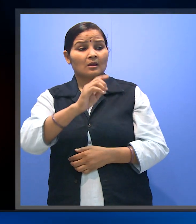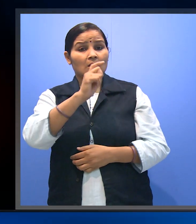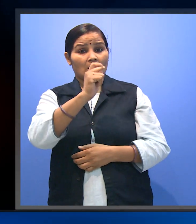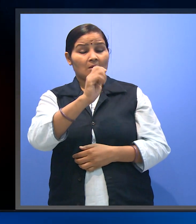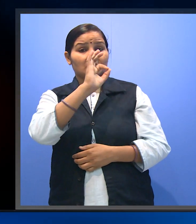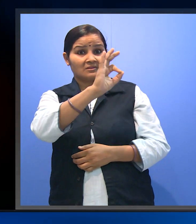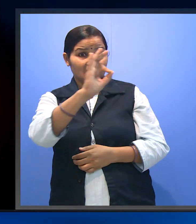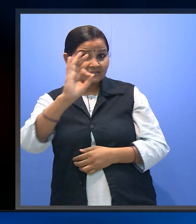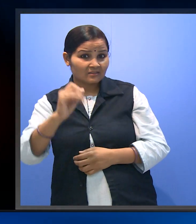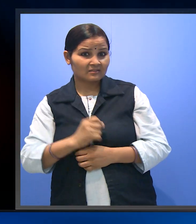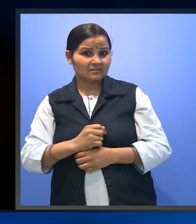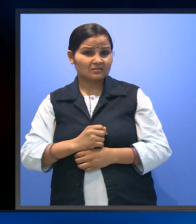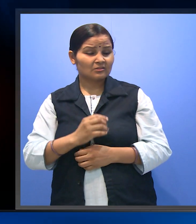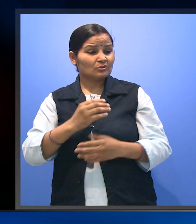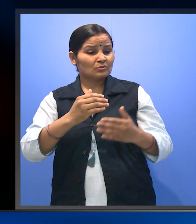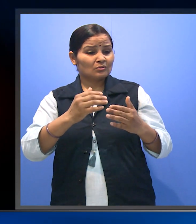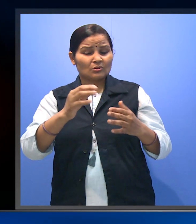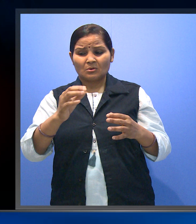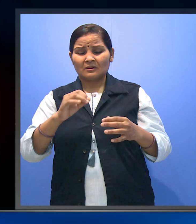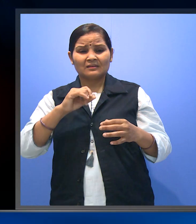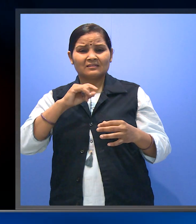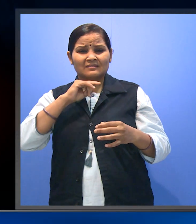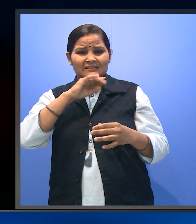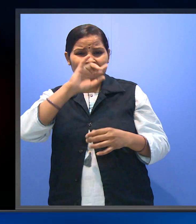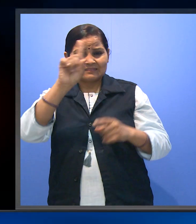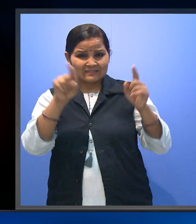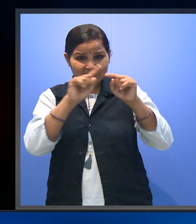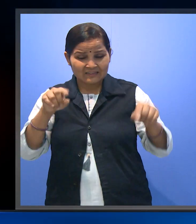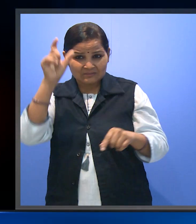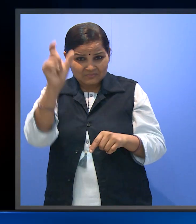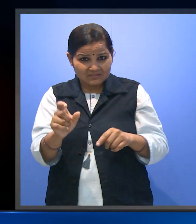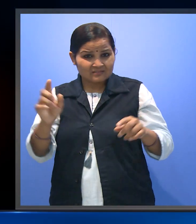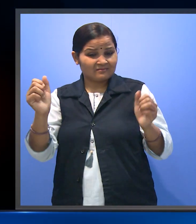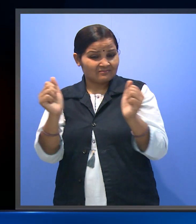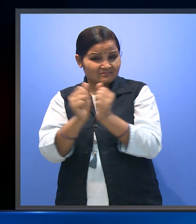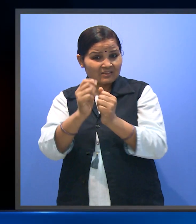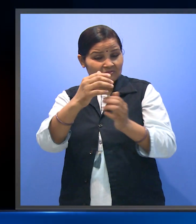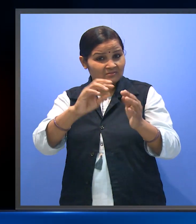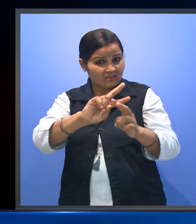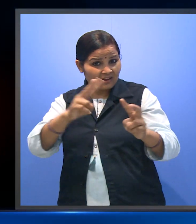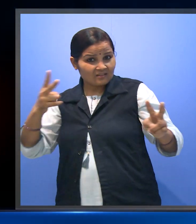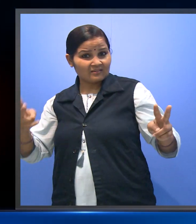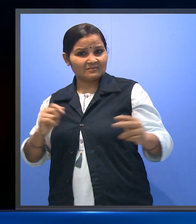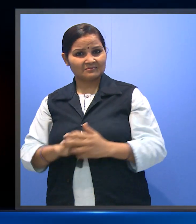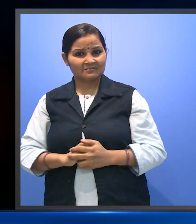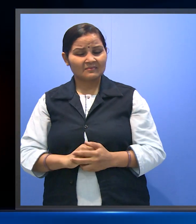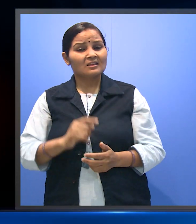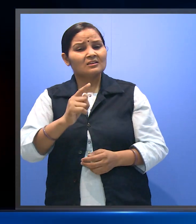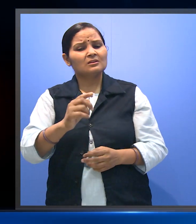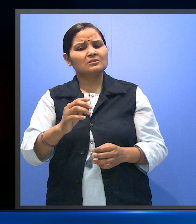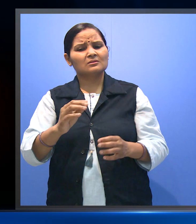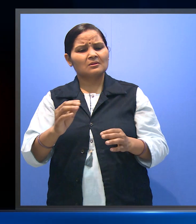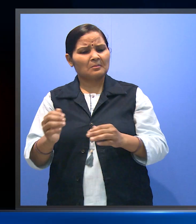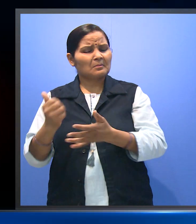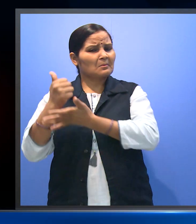चलना, बुरे व्यक्ति से बुरा चलना, वो तो कोई बड़ी बात नहीं है, पर हमें तो अपकारियों पे